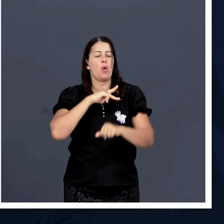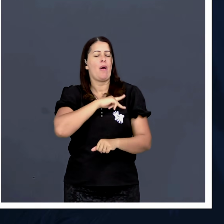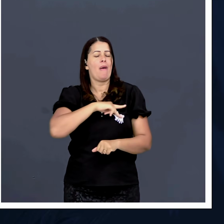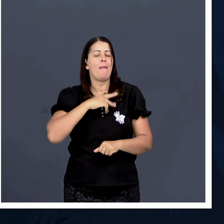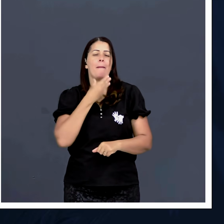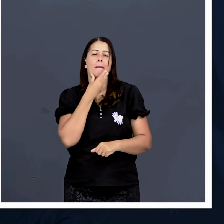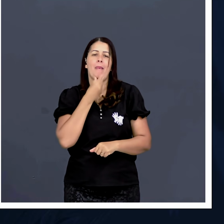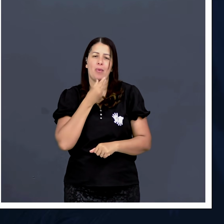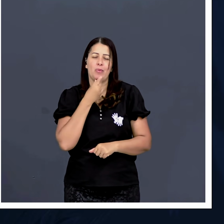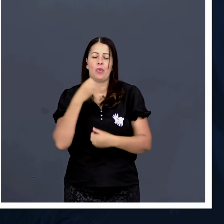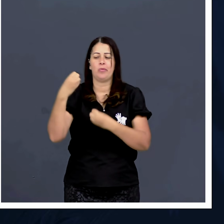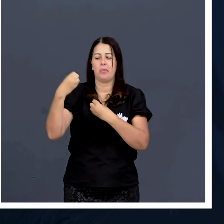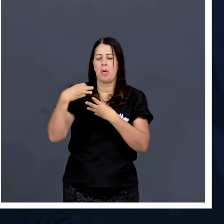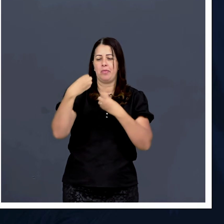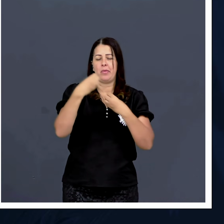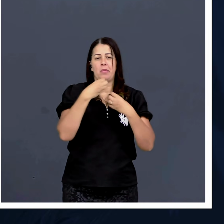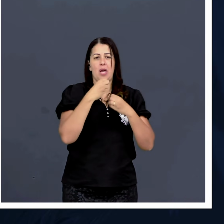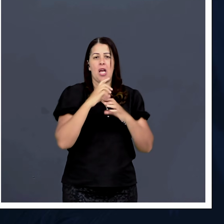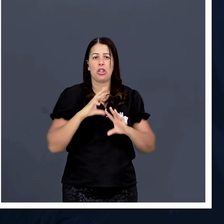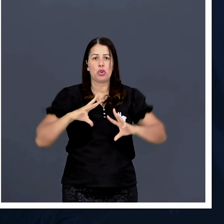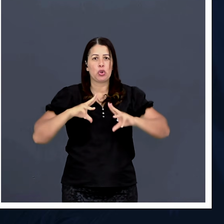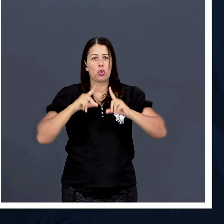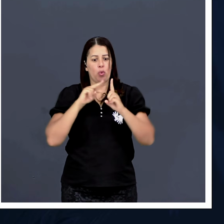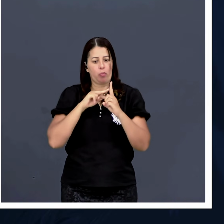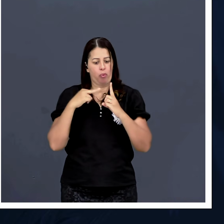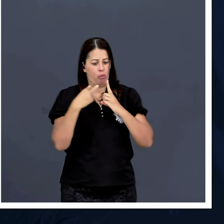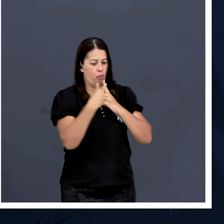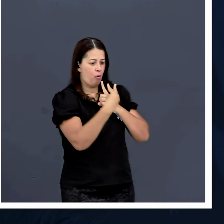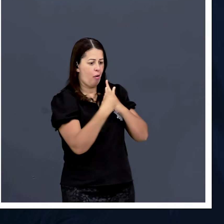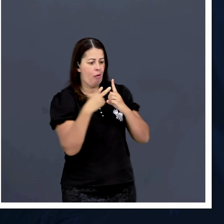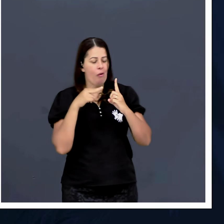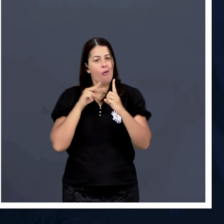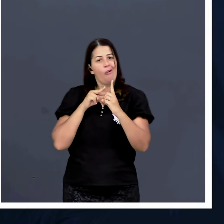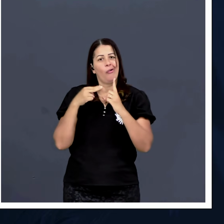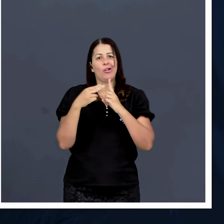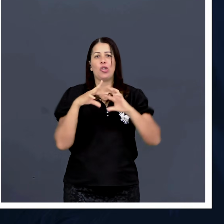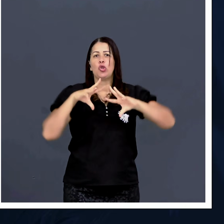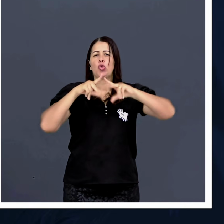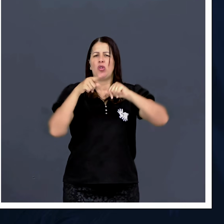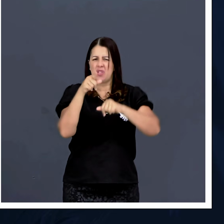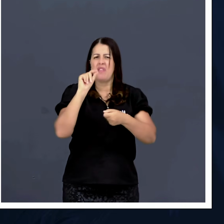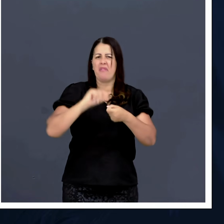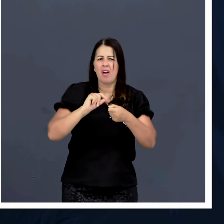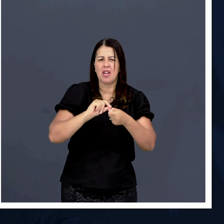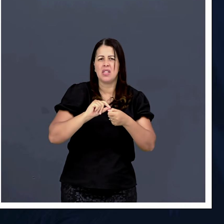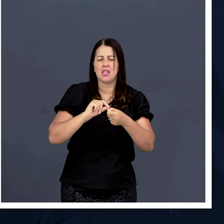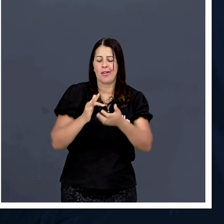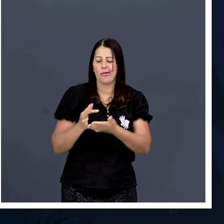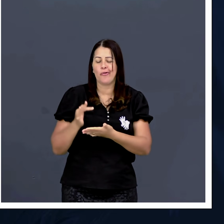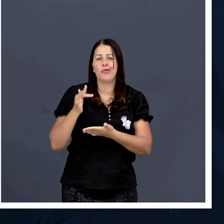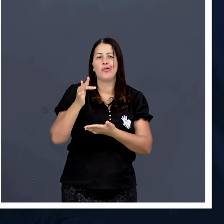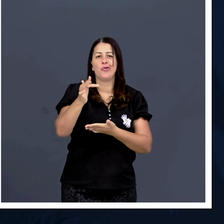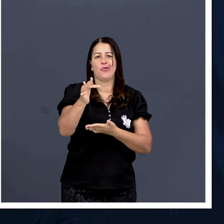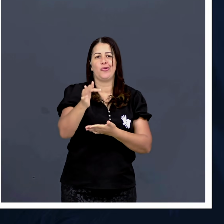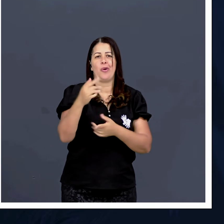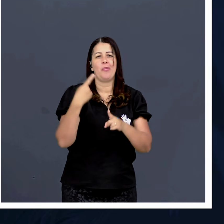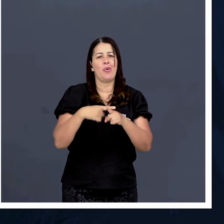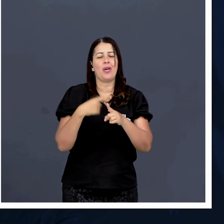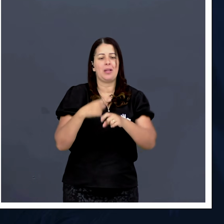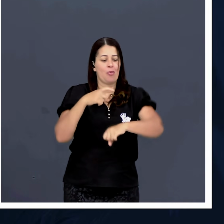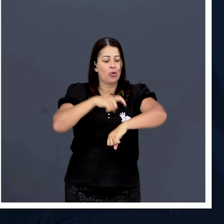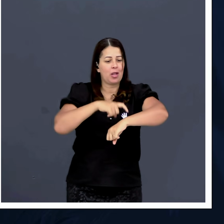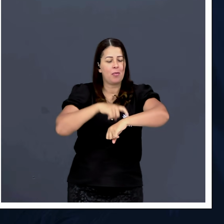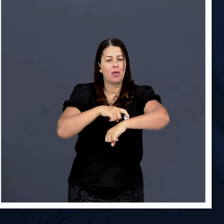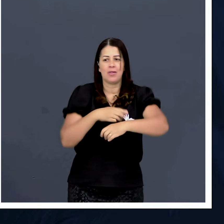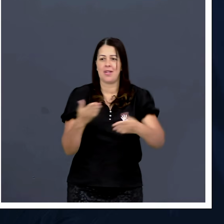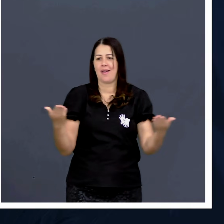ensinar tudo em nossa volta, ela gira através da semente. Tudo é uma semente. O tempo que você investe aqui